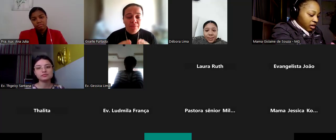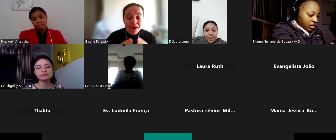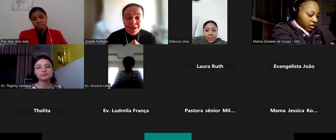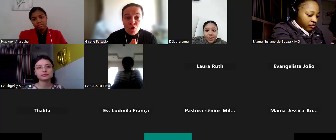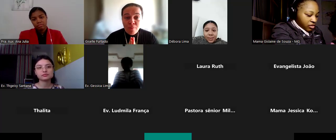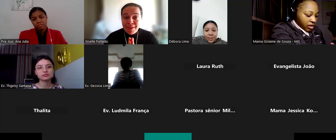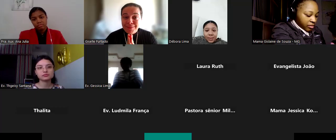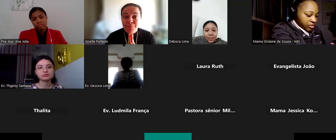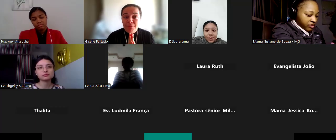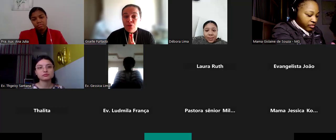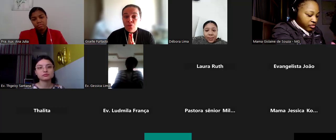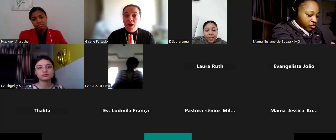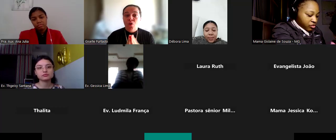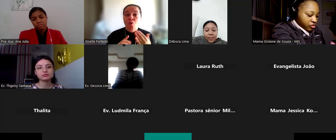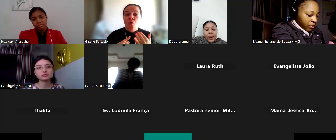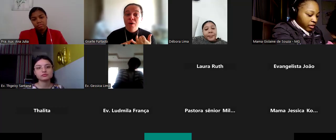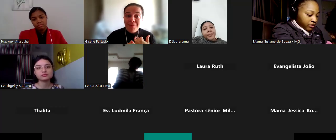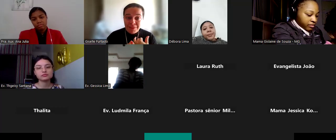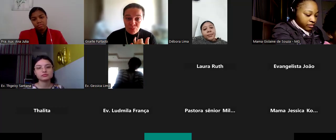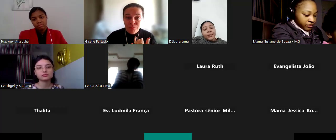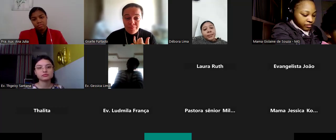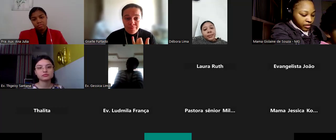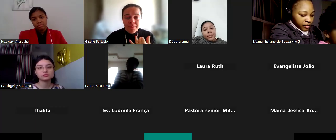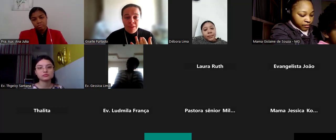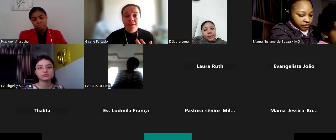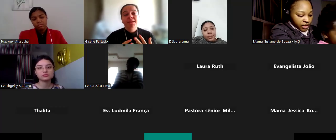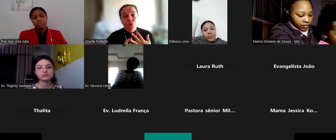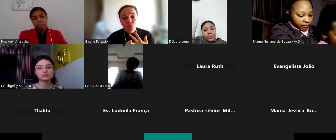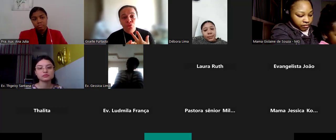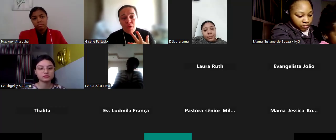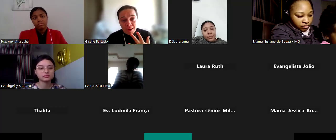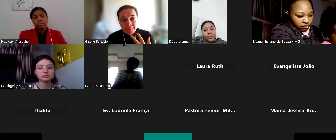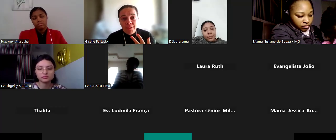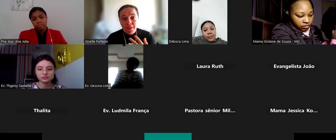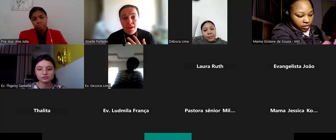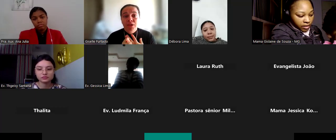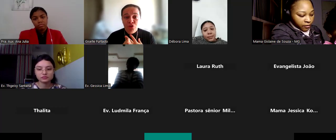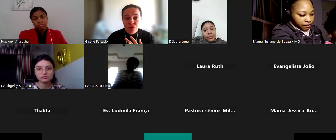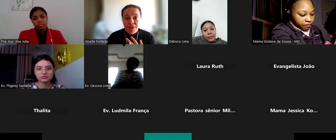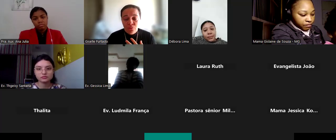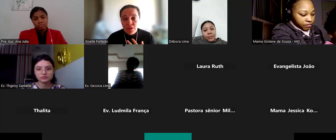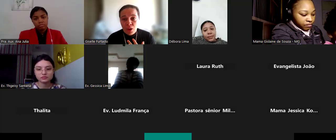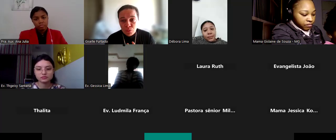trabalho ele começa em primeiro lugar com oração e segundo lugar a instrução, que é o